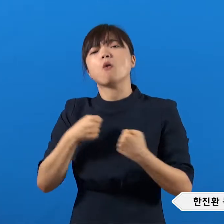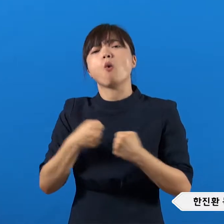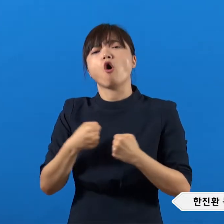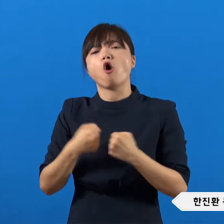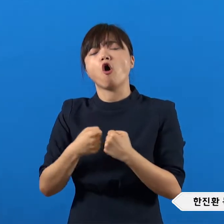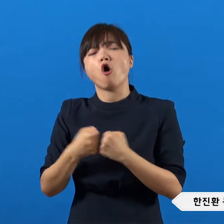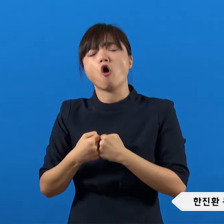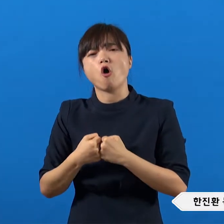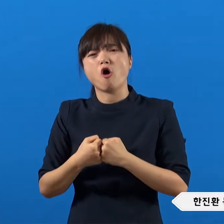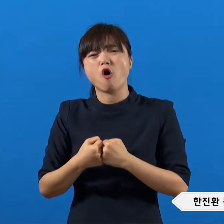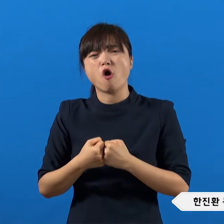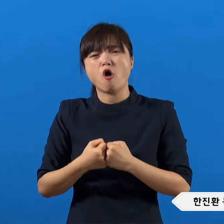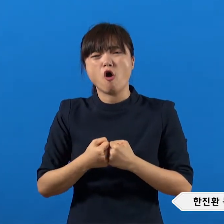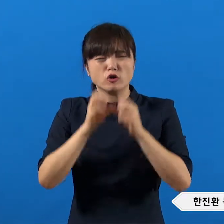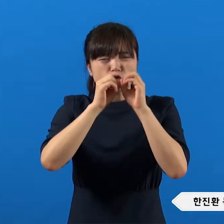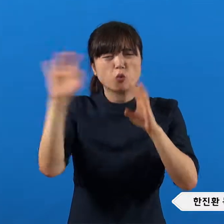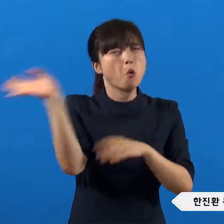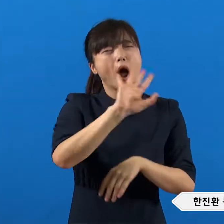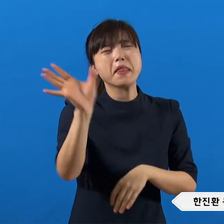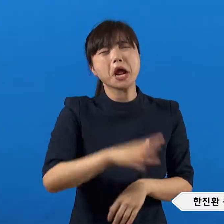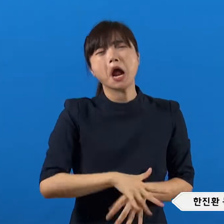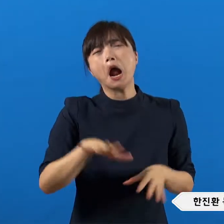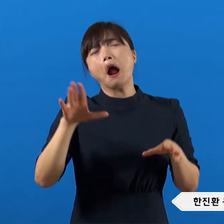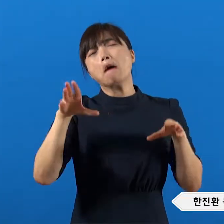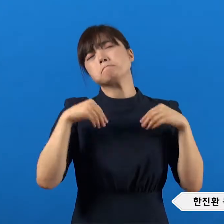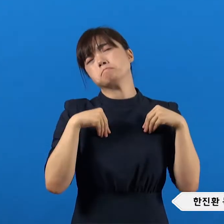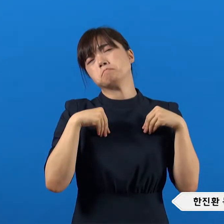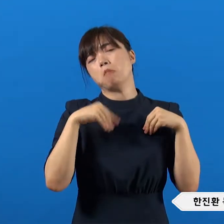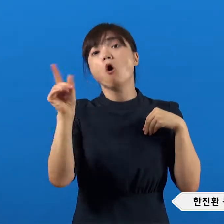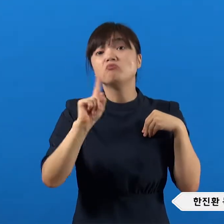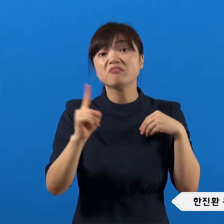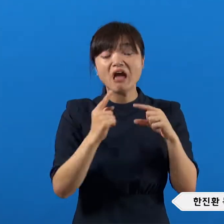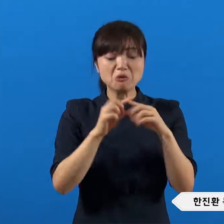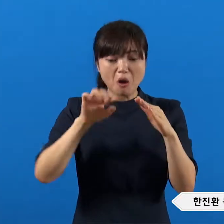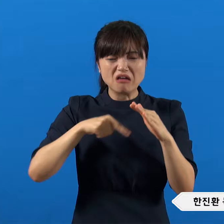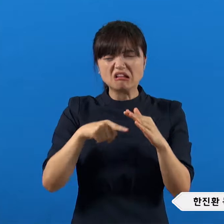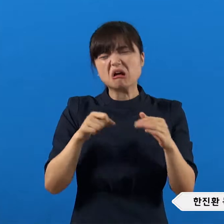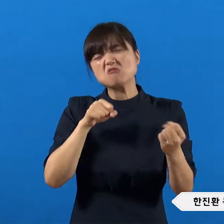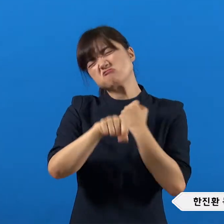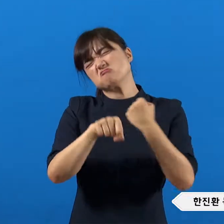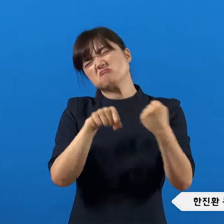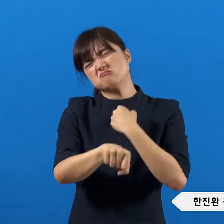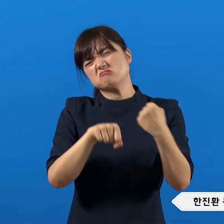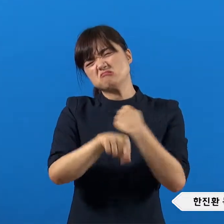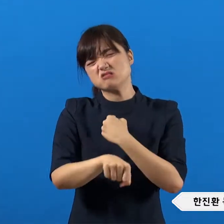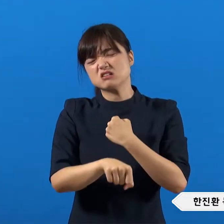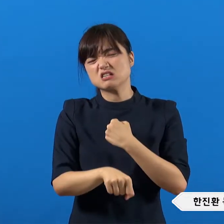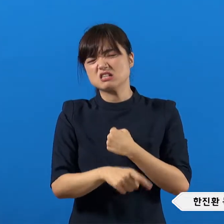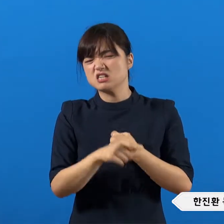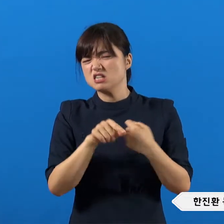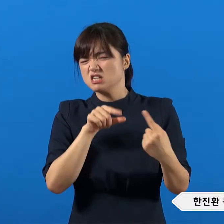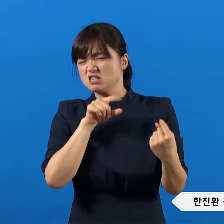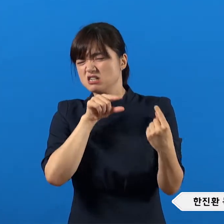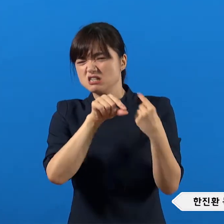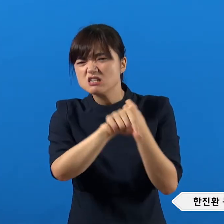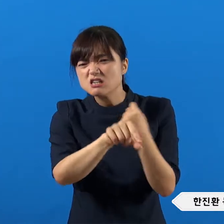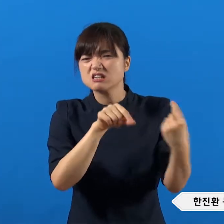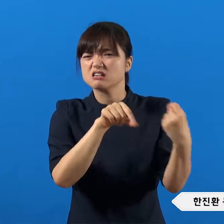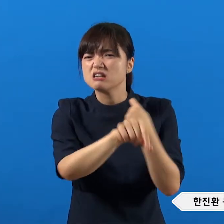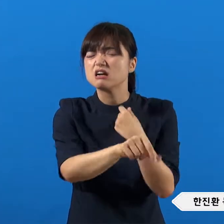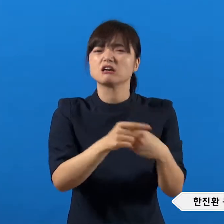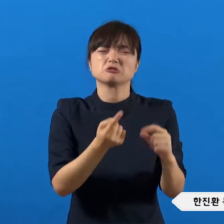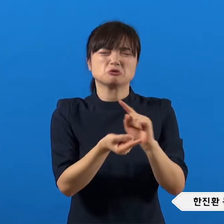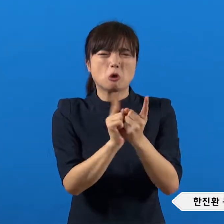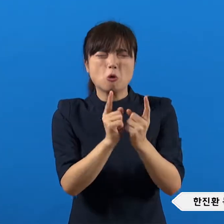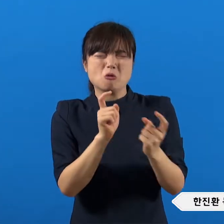여러분, 도통 전도하지 않는 교회 보십시오. 안에서 자기들끼리 싸웁니다. 밖에서 싸우지 않으면